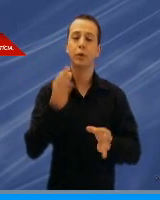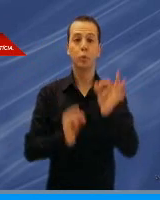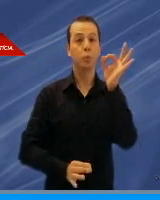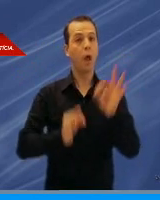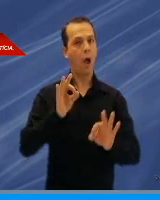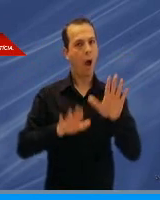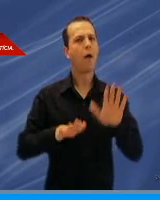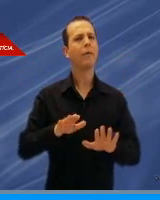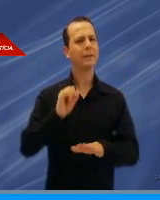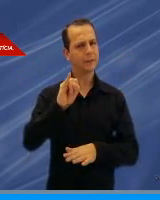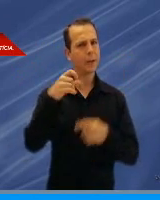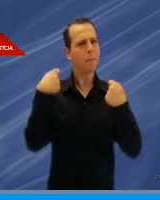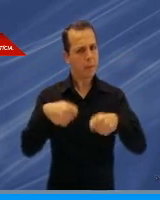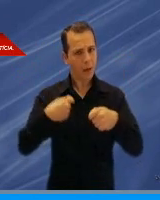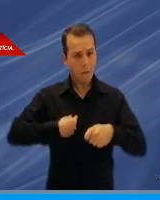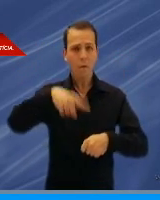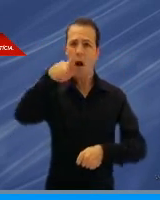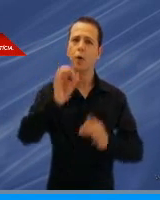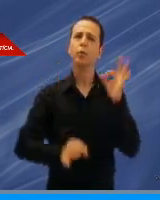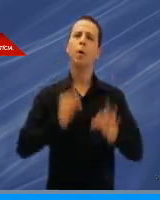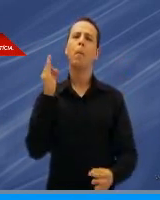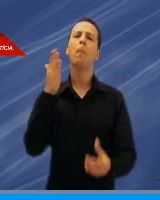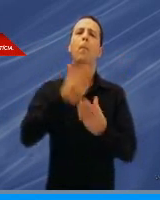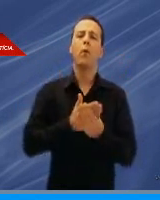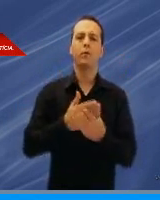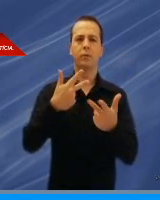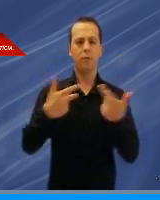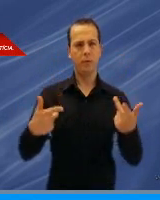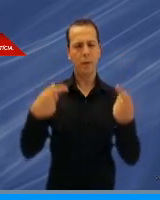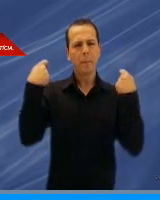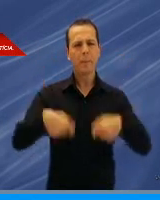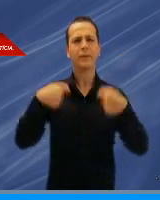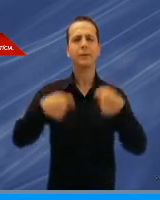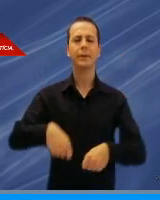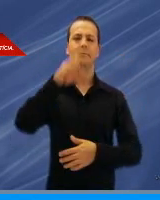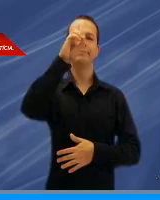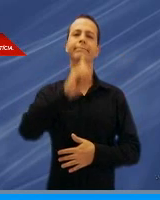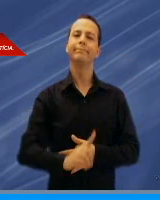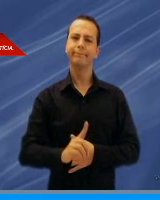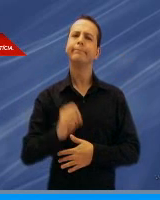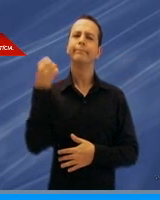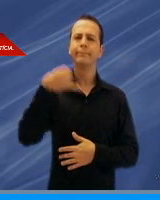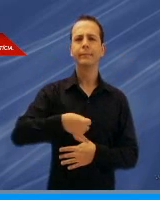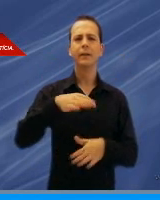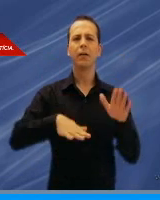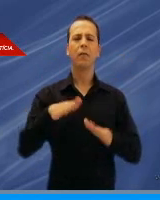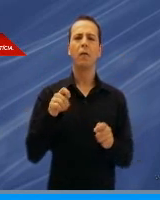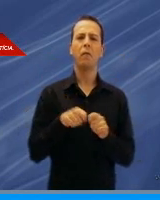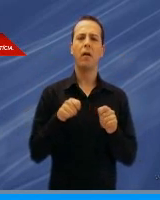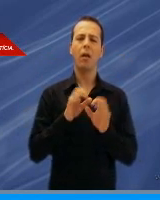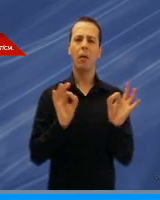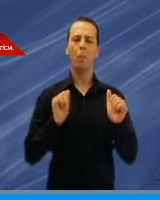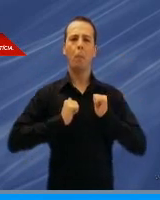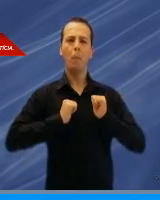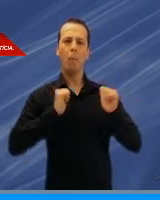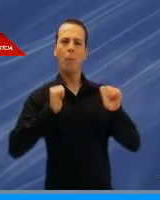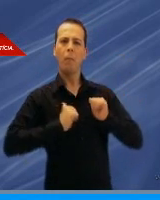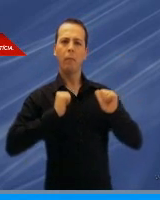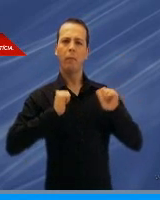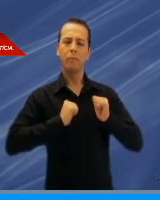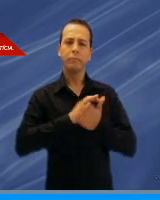justiça, quando necessário, ou seja, exigir os nossos direitos, porque se a gente não fizer, como eu